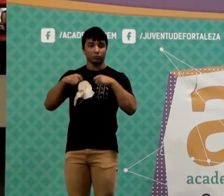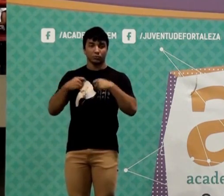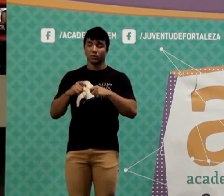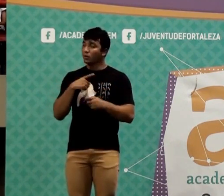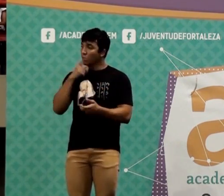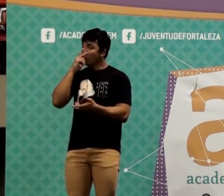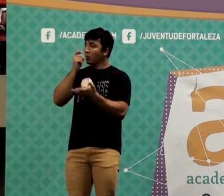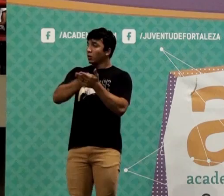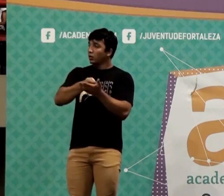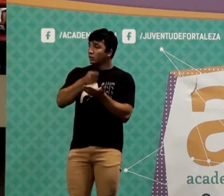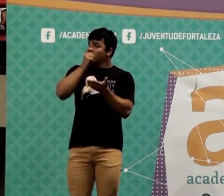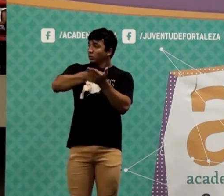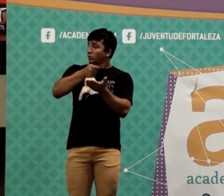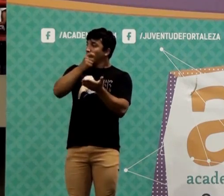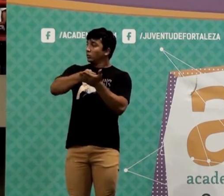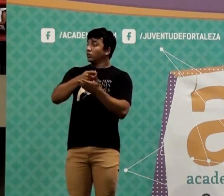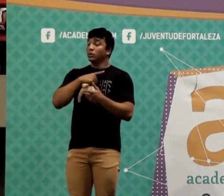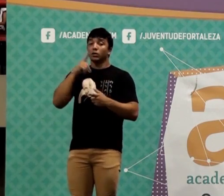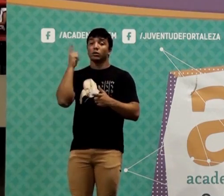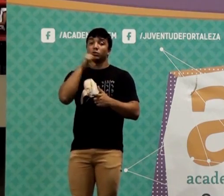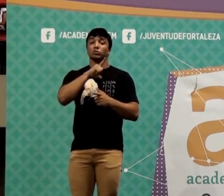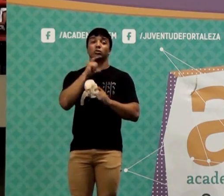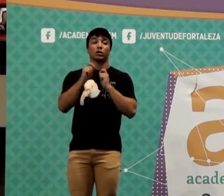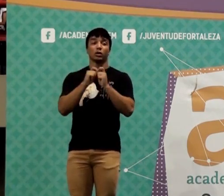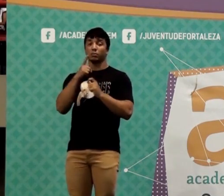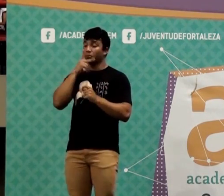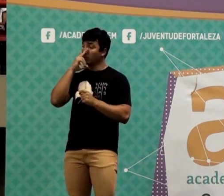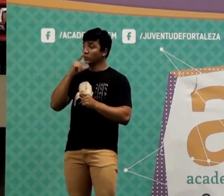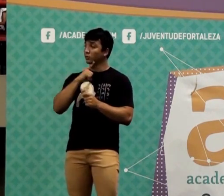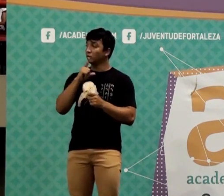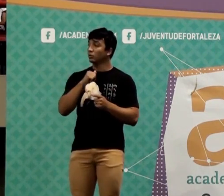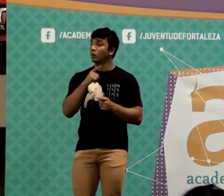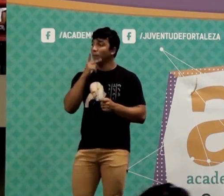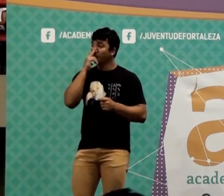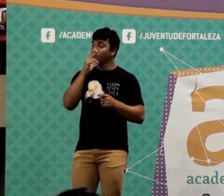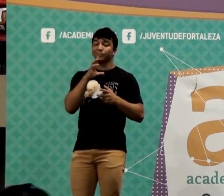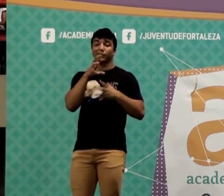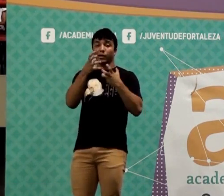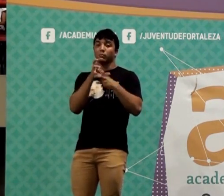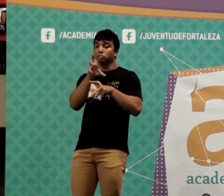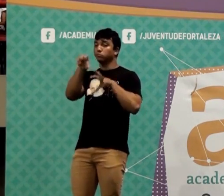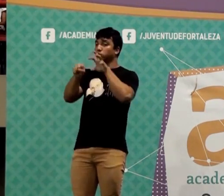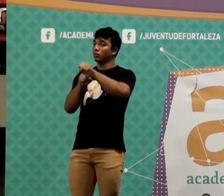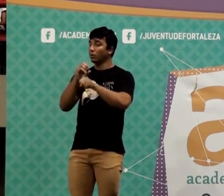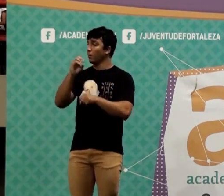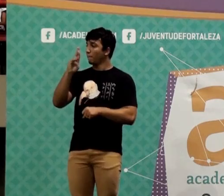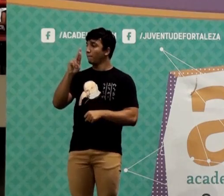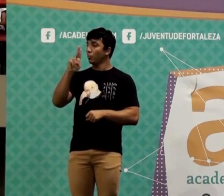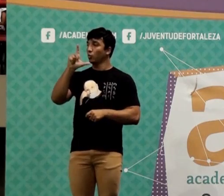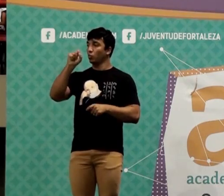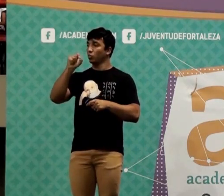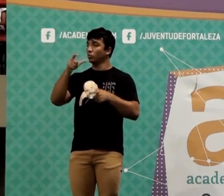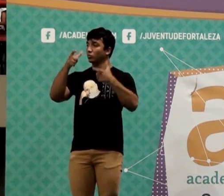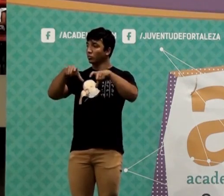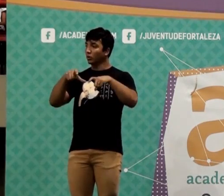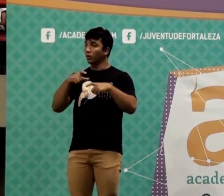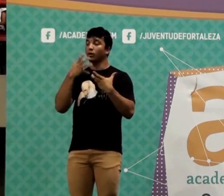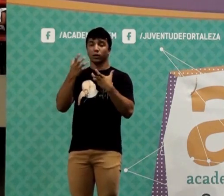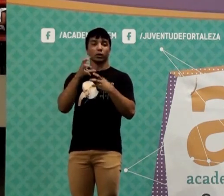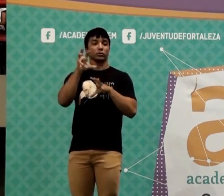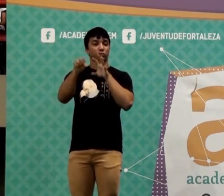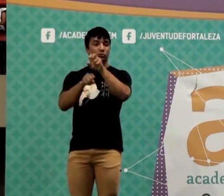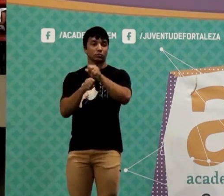ano, 2, 3, até ter um espaço só para fazer comércio. Como é, jovem, o nome do local onde se faz comércio